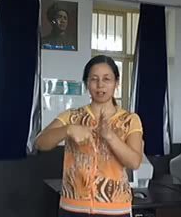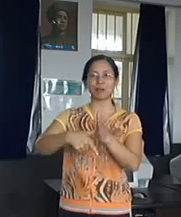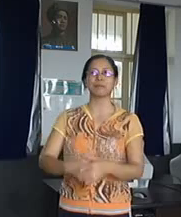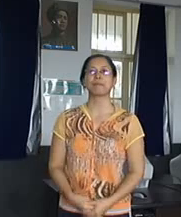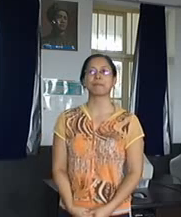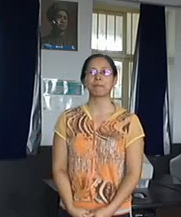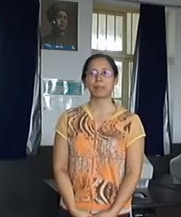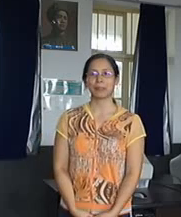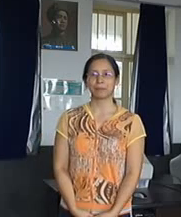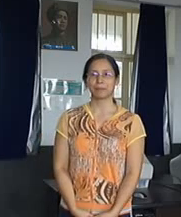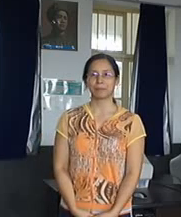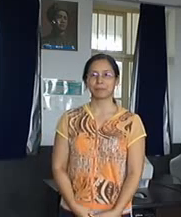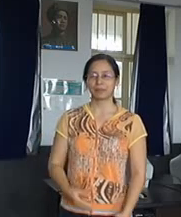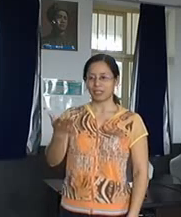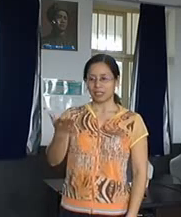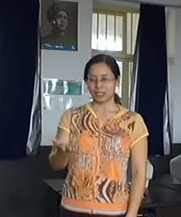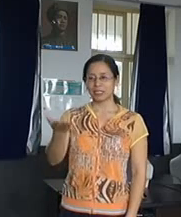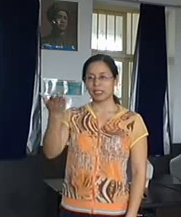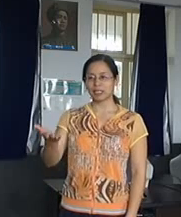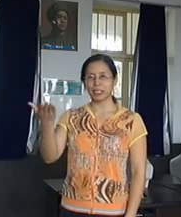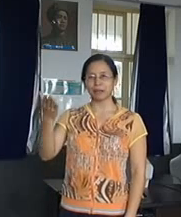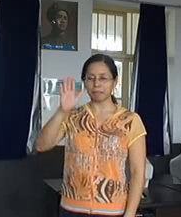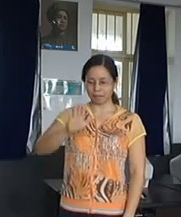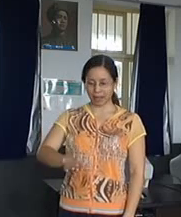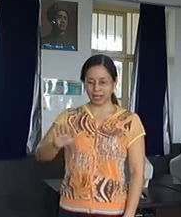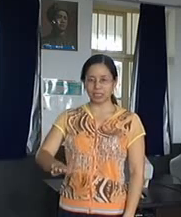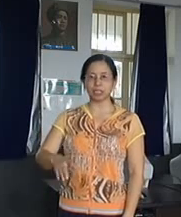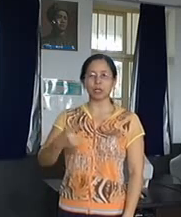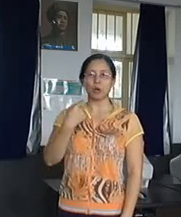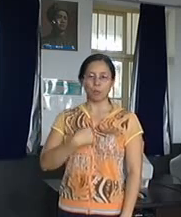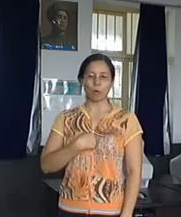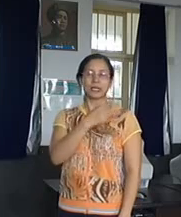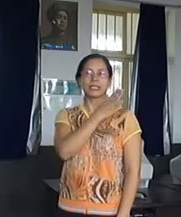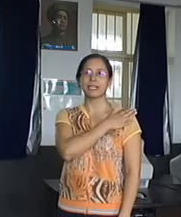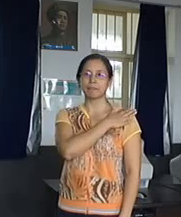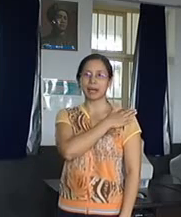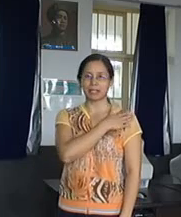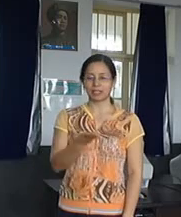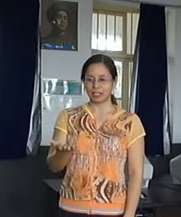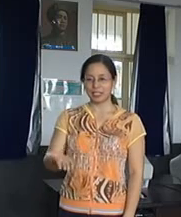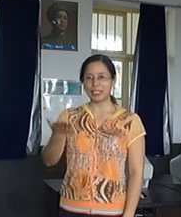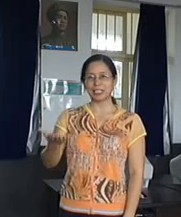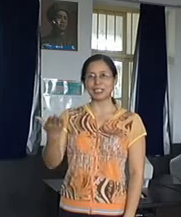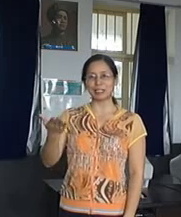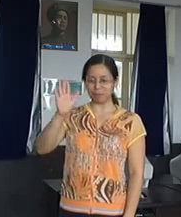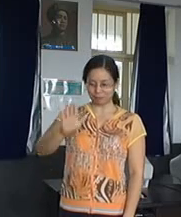谁在最需要的时候？ 轻轻拍着我肩膀， 轻轻拍着我肩膀，轻轻